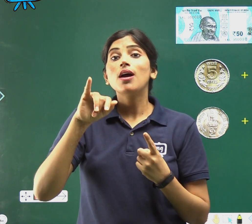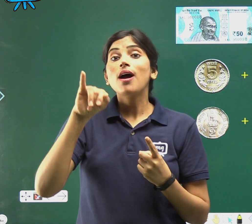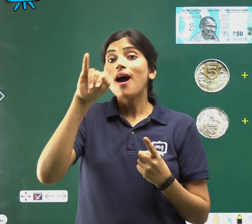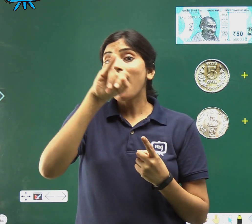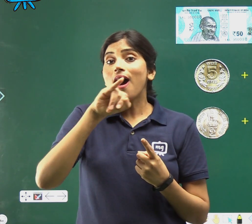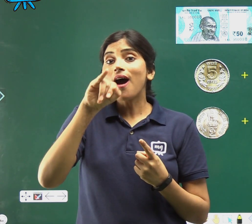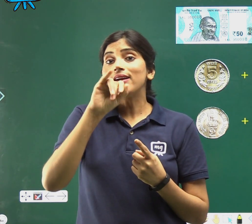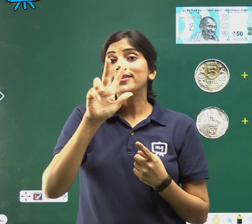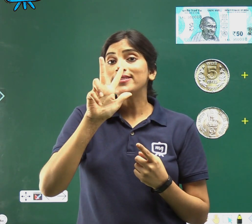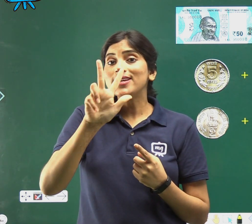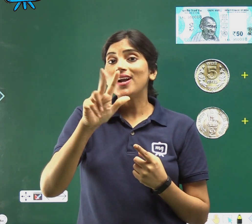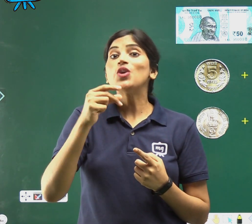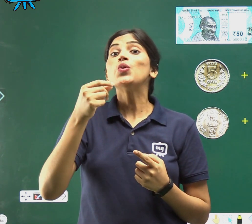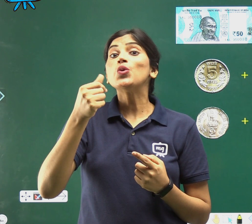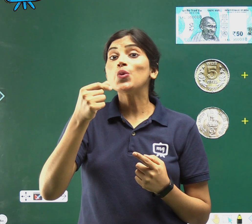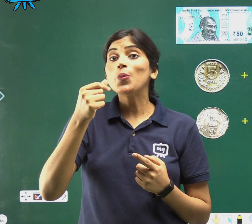68